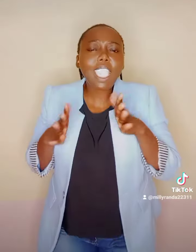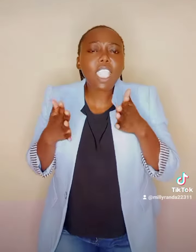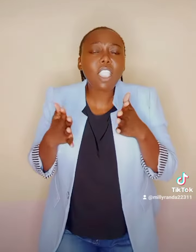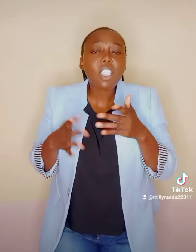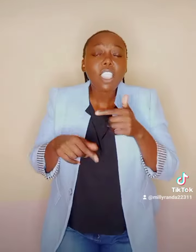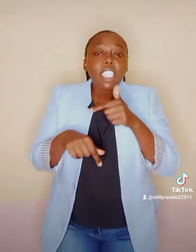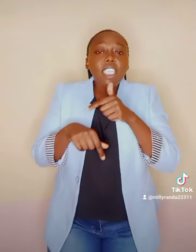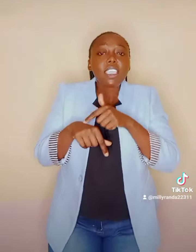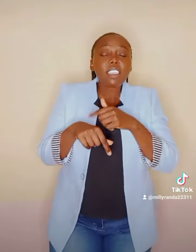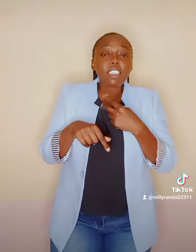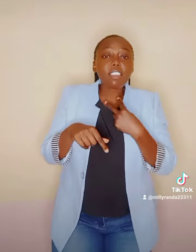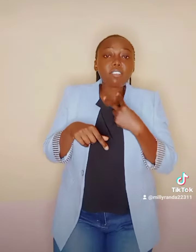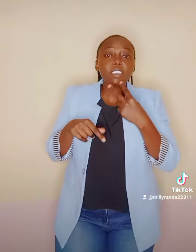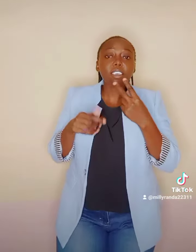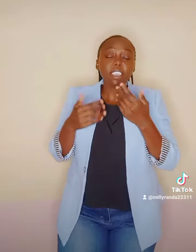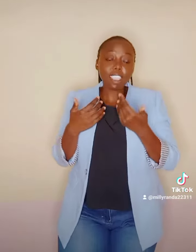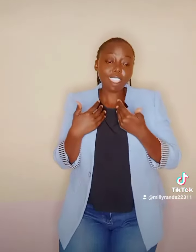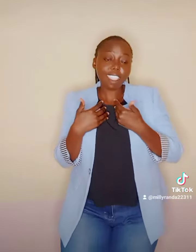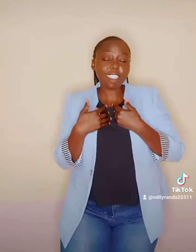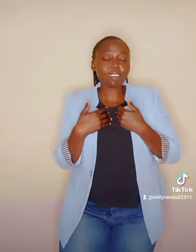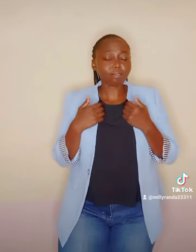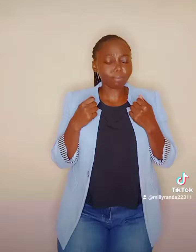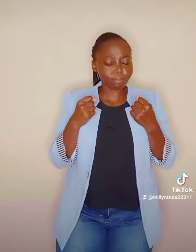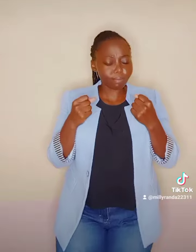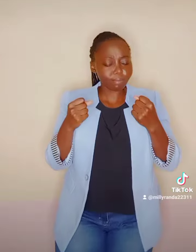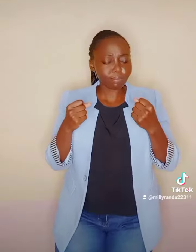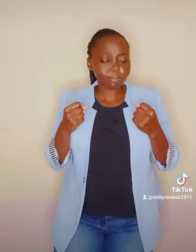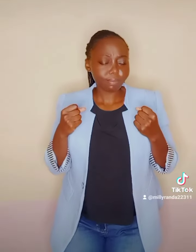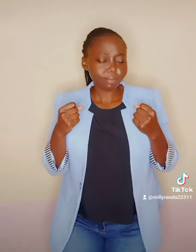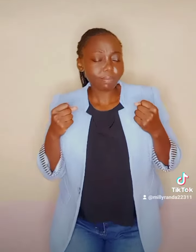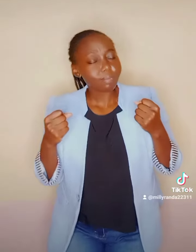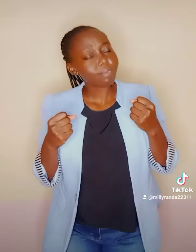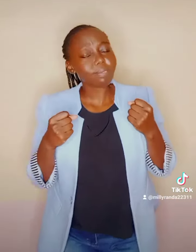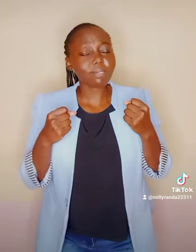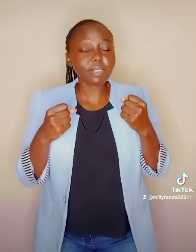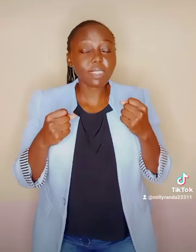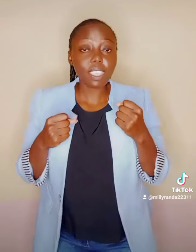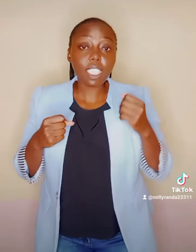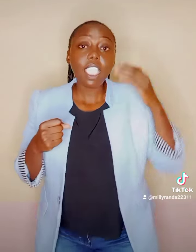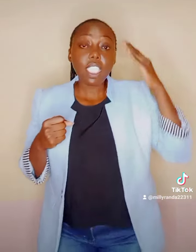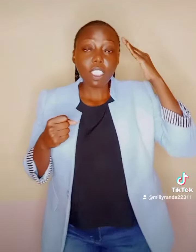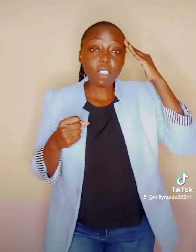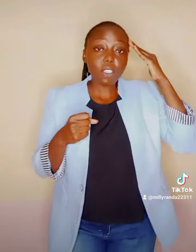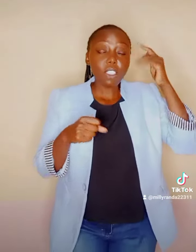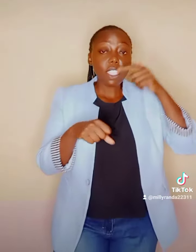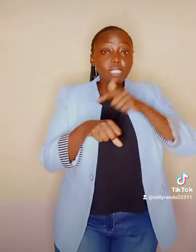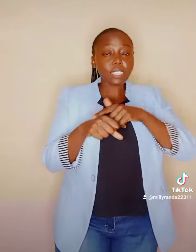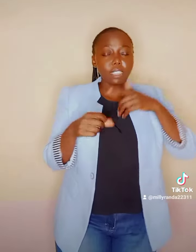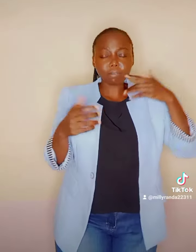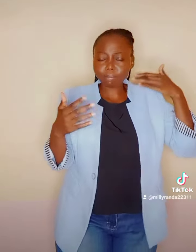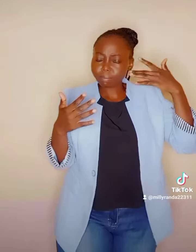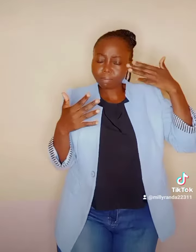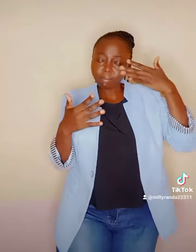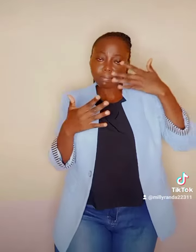Nitawezaje kunyamaza kimya? Sauti yangu bado ina nguvu. Najua wakati